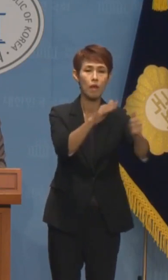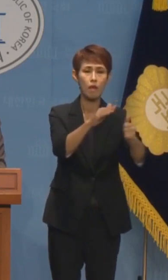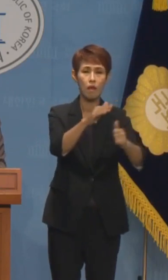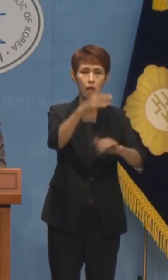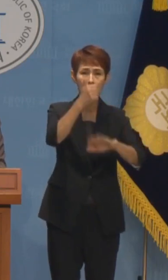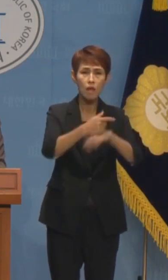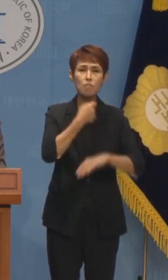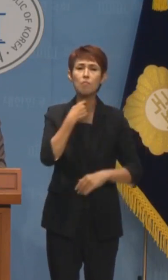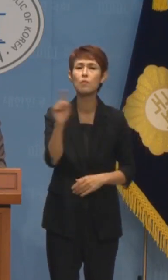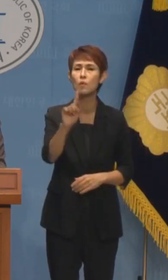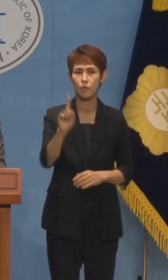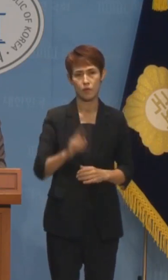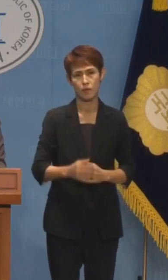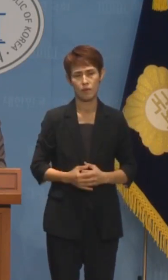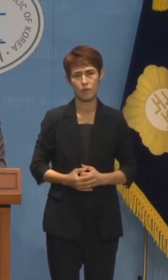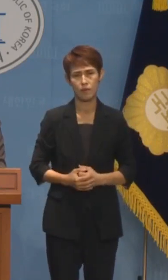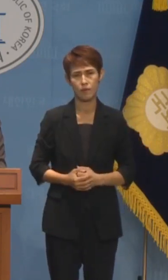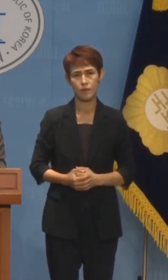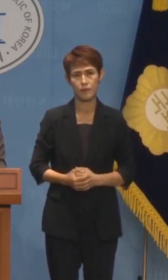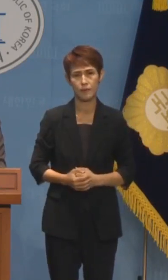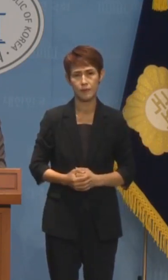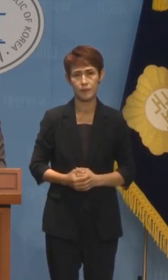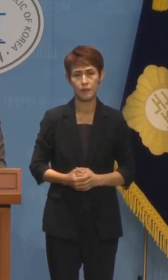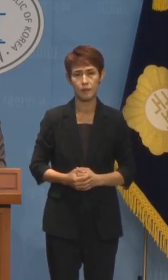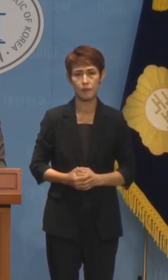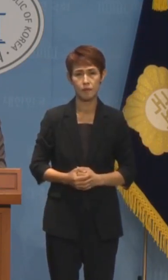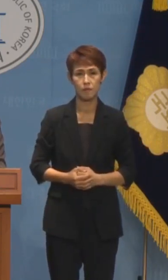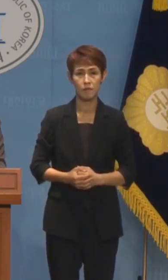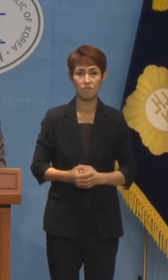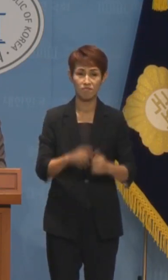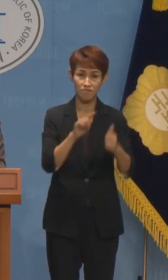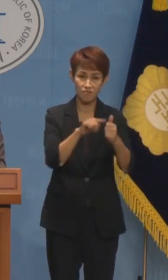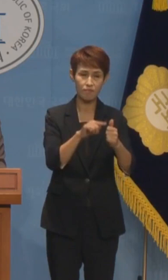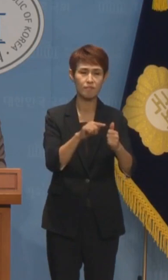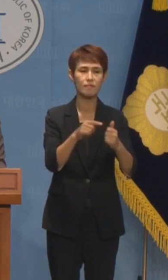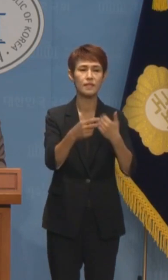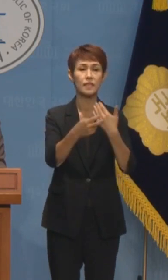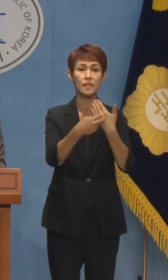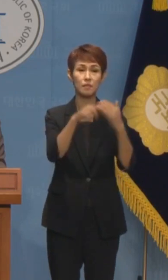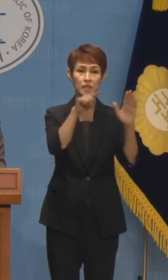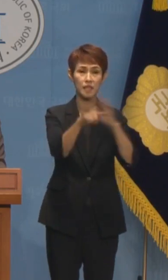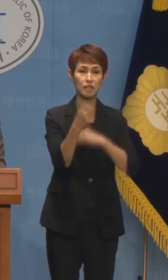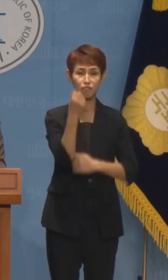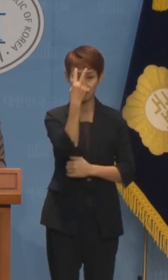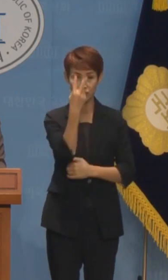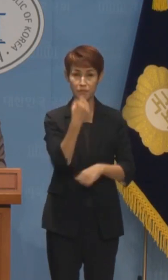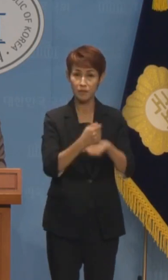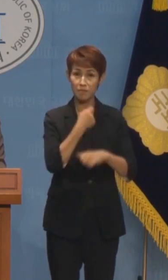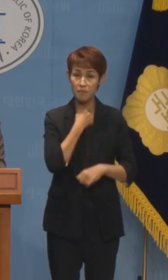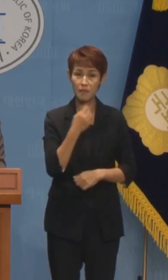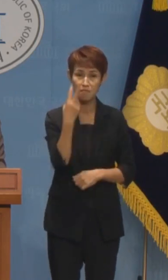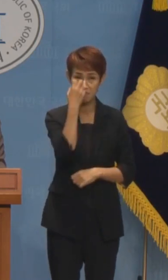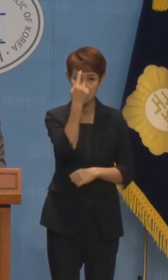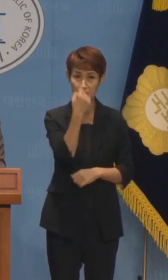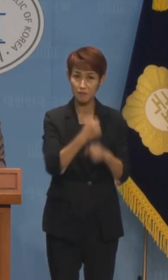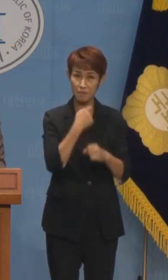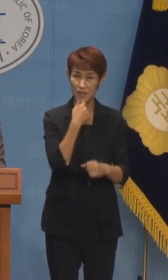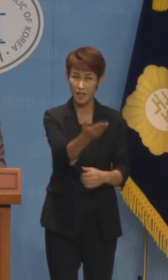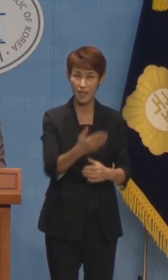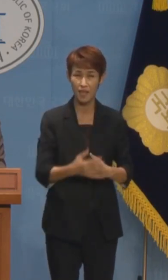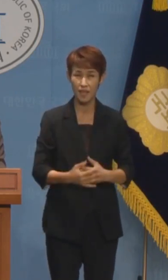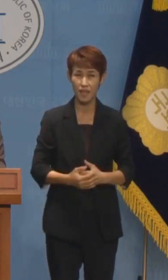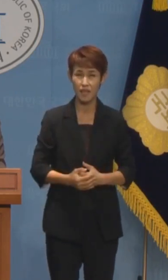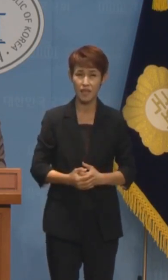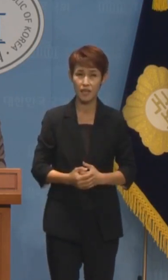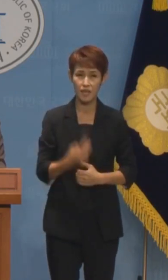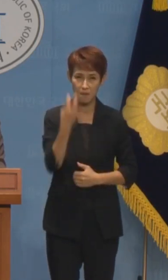안 갑니다 비서관들에게 응급실 문직기 시킬 요량입니다 아니면